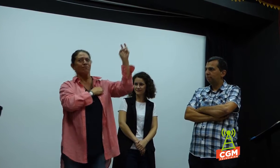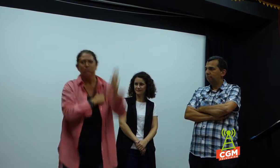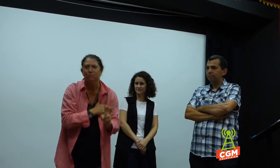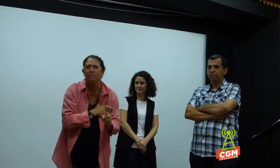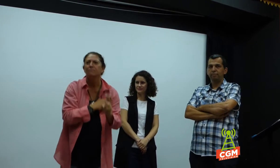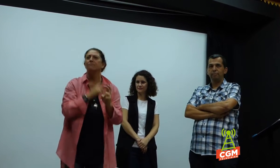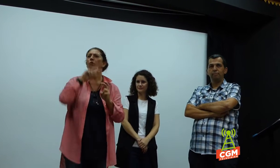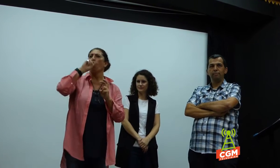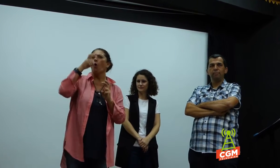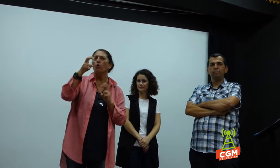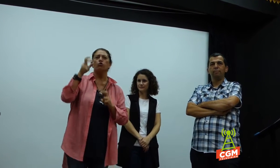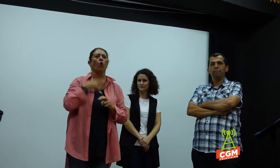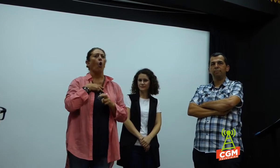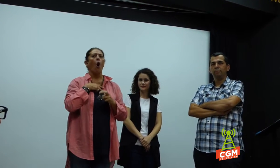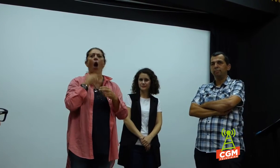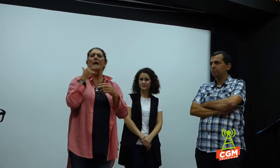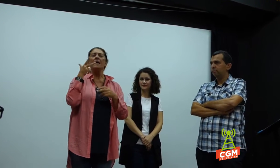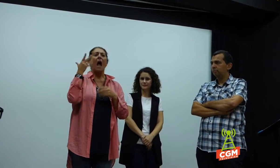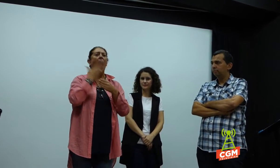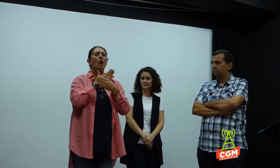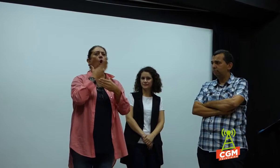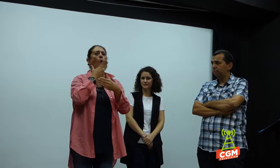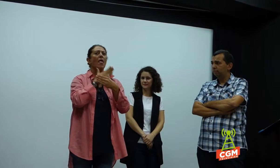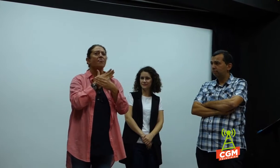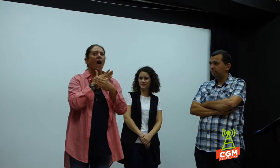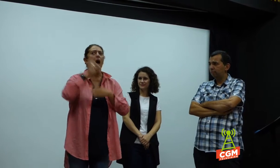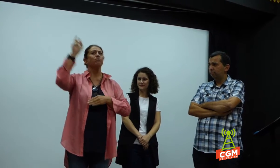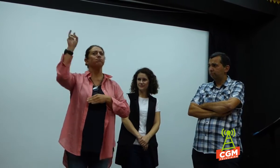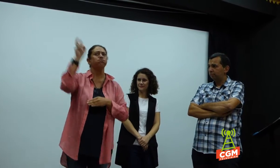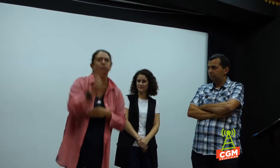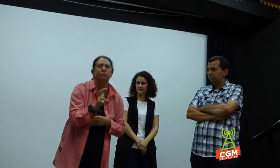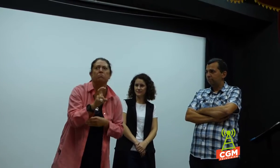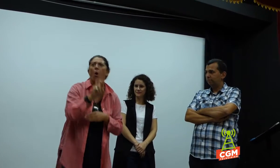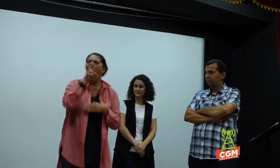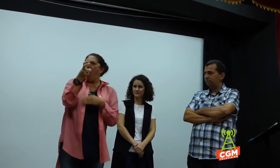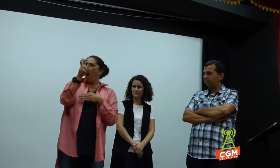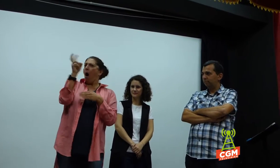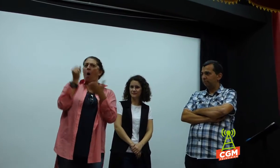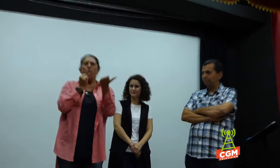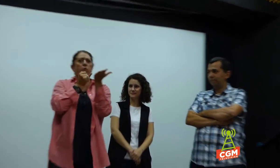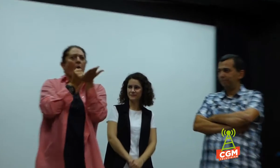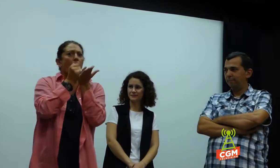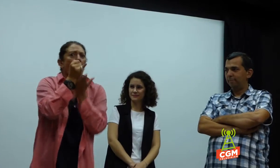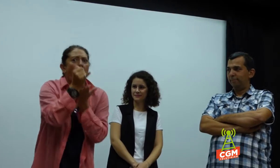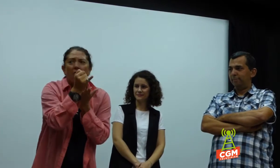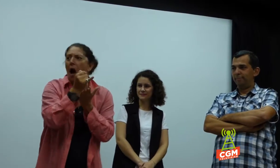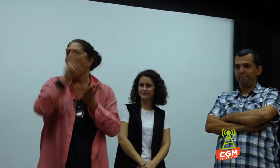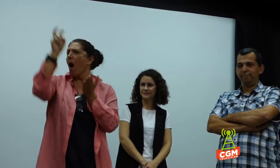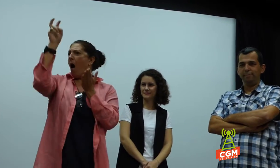también han venido otros compañeros de, otros, de otras entidades, de la Comunidad de Madrid, de Alcobendas también han venido, de Fuenlabrada.